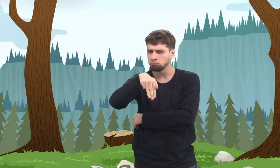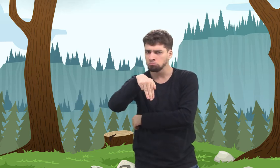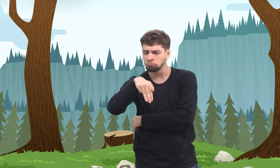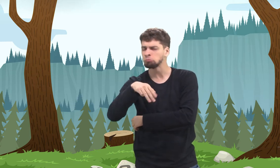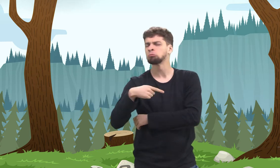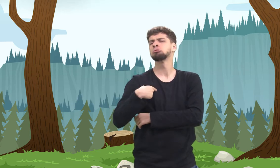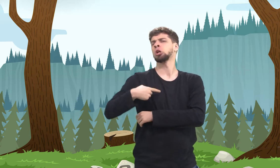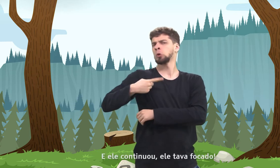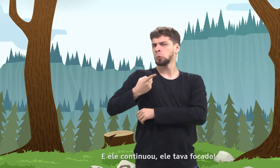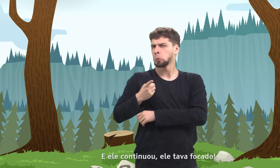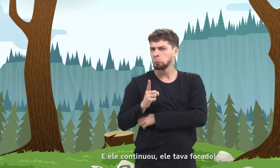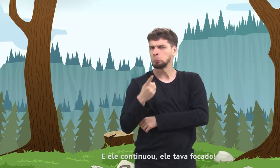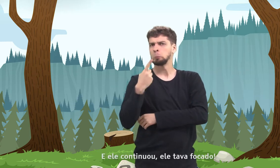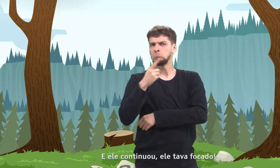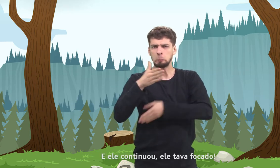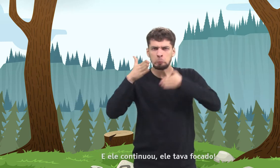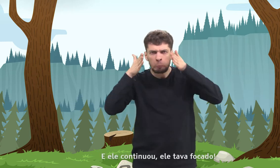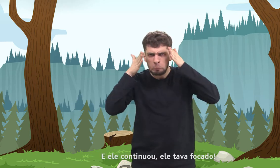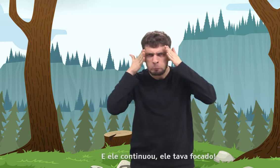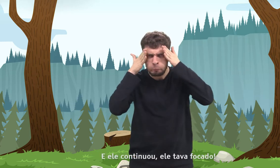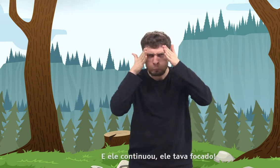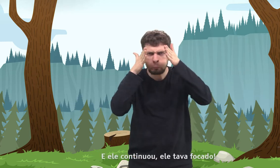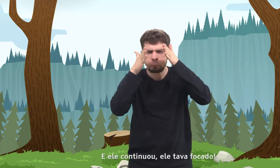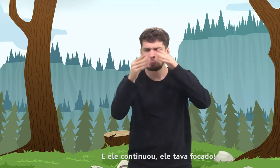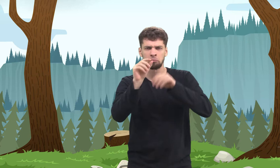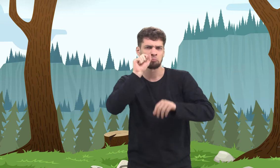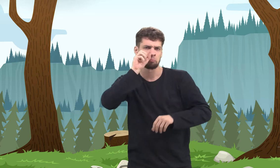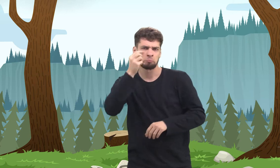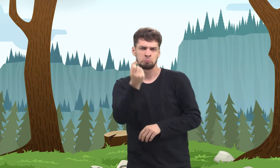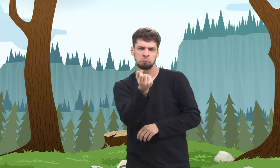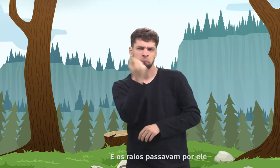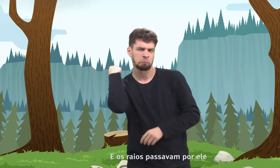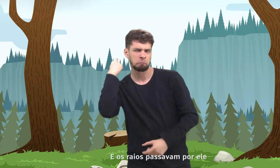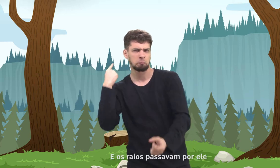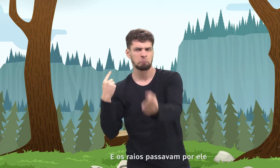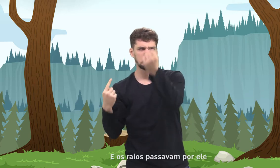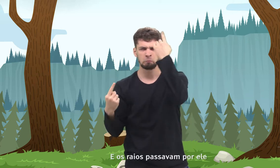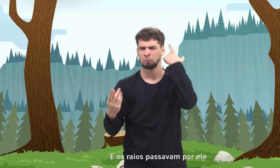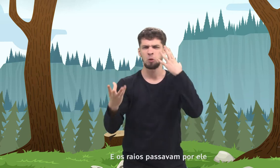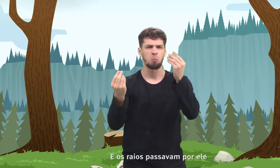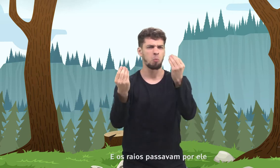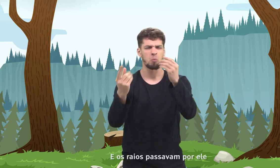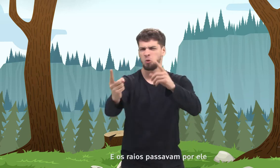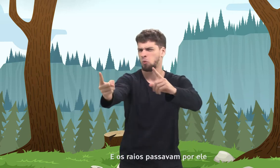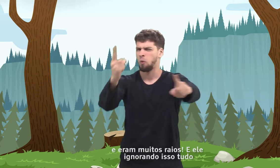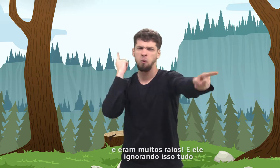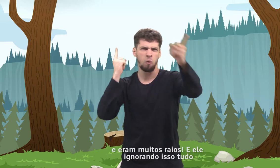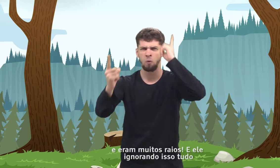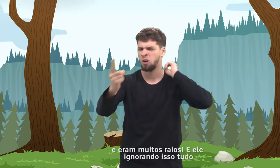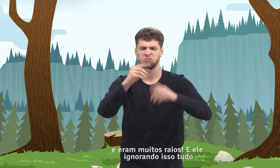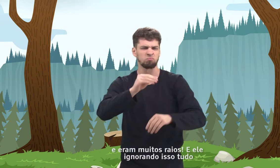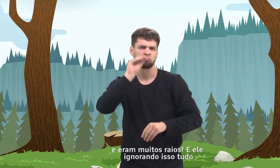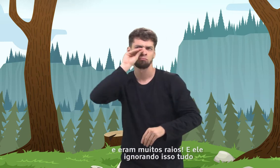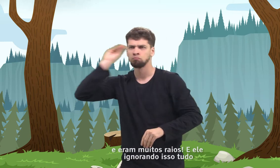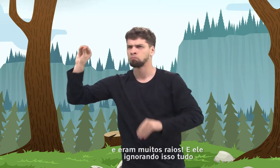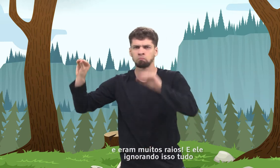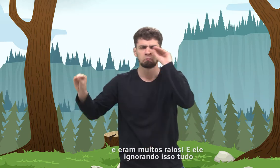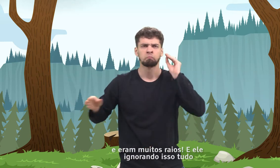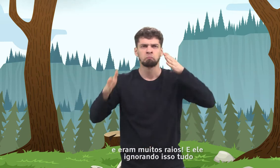e ele continuou ele estava focado e os raios passavam por ele e era muito mais e eles só